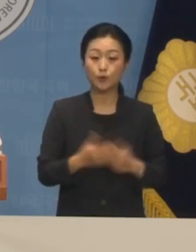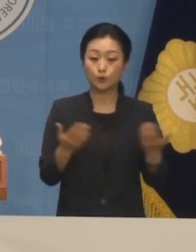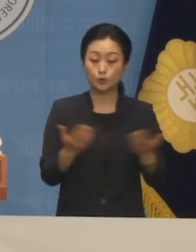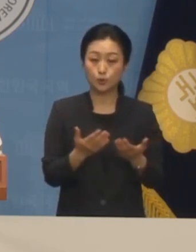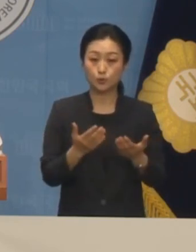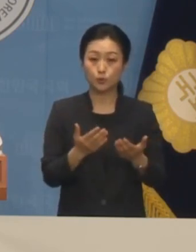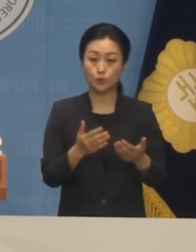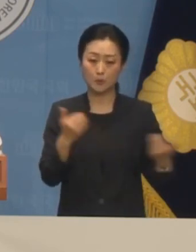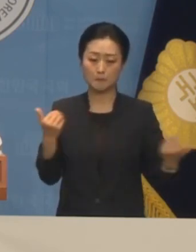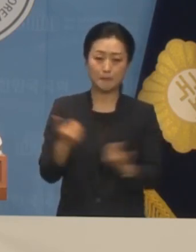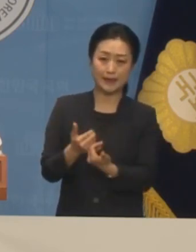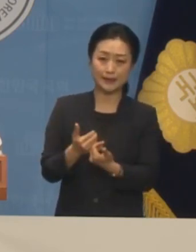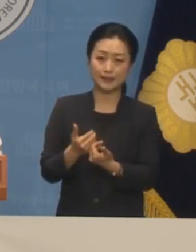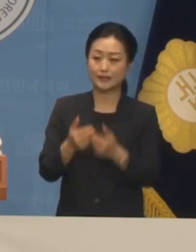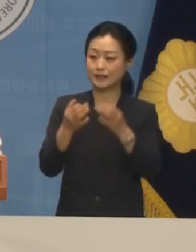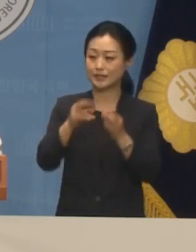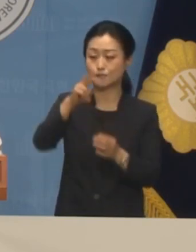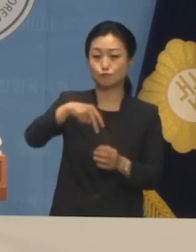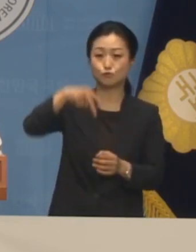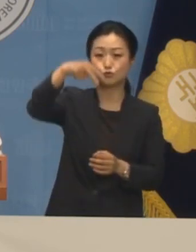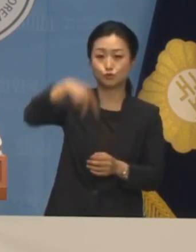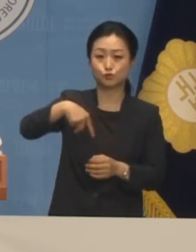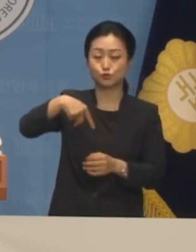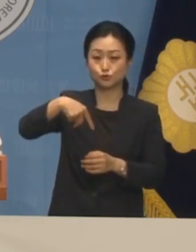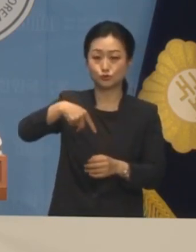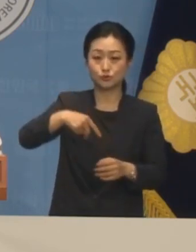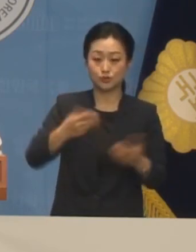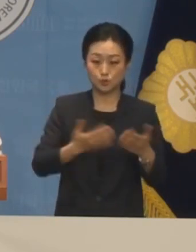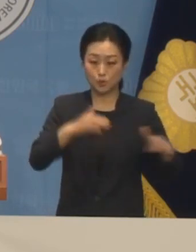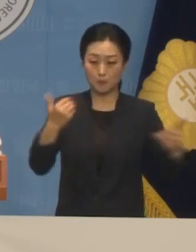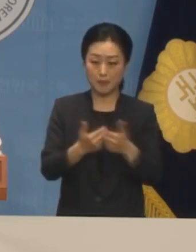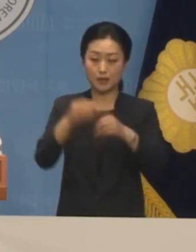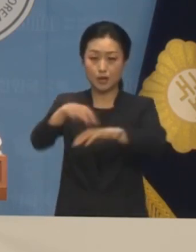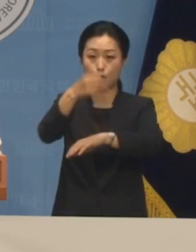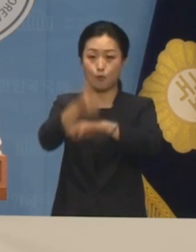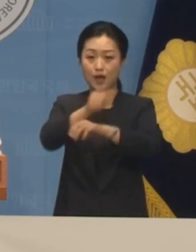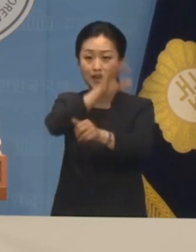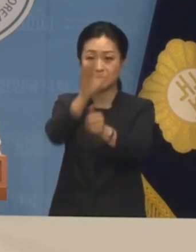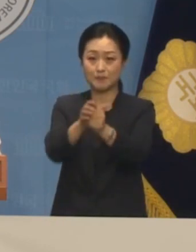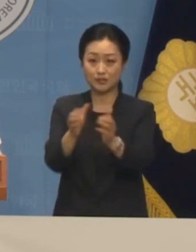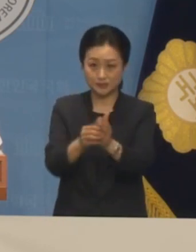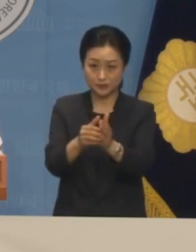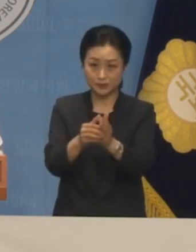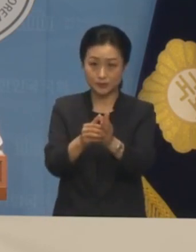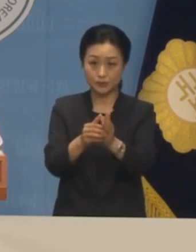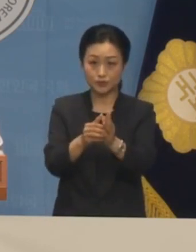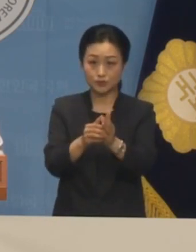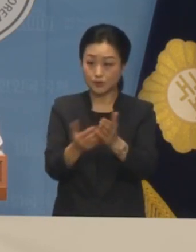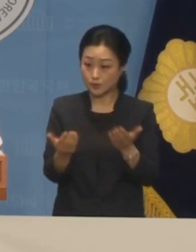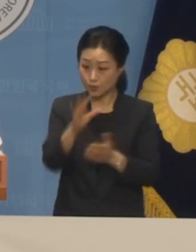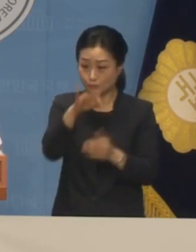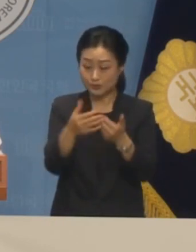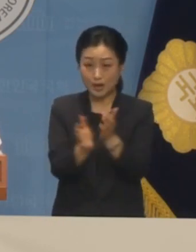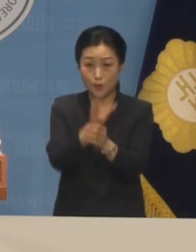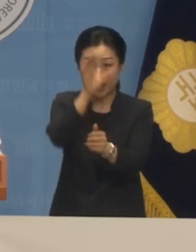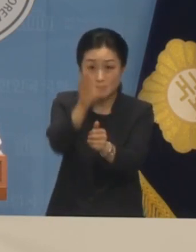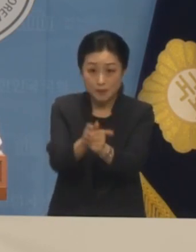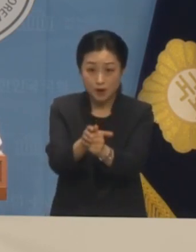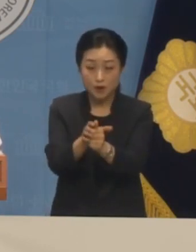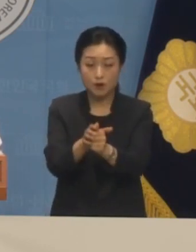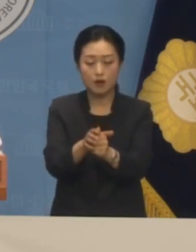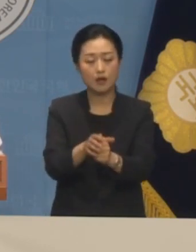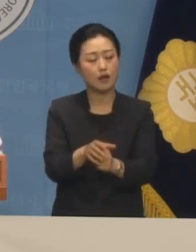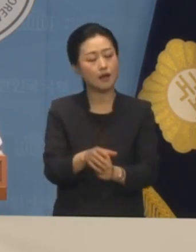망원 김문수 씨를 고용노동부 장관에 임명하며 윤성열 대통령은 국민과 싸우겠다